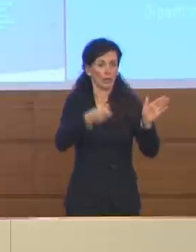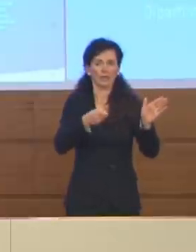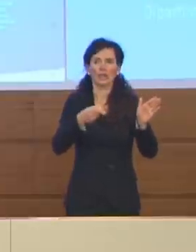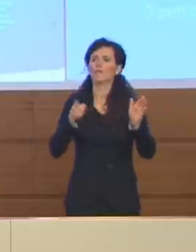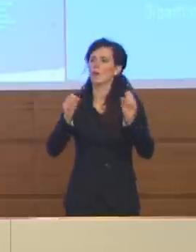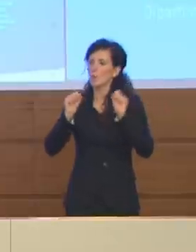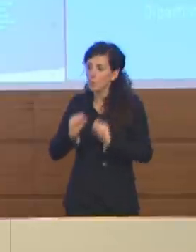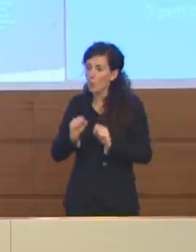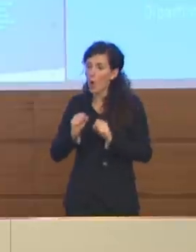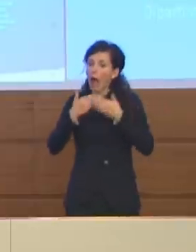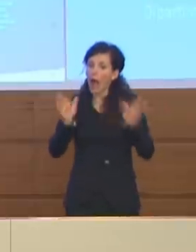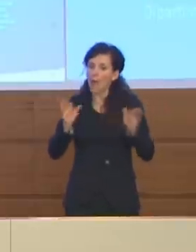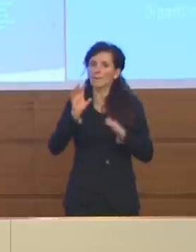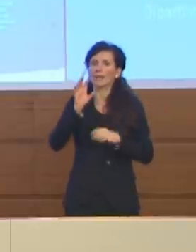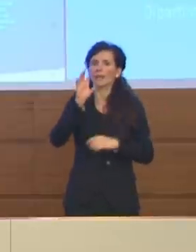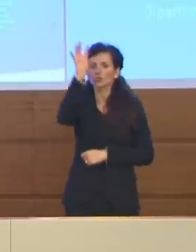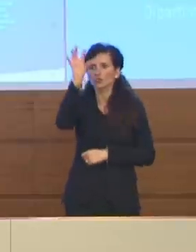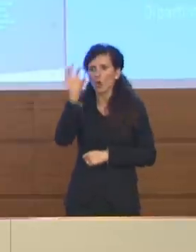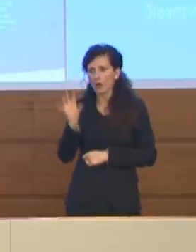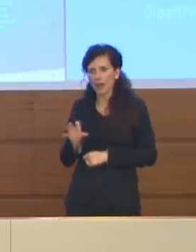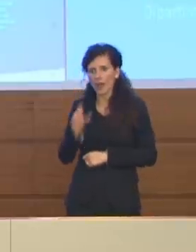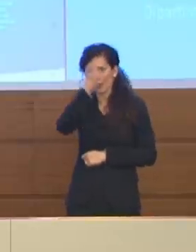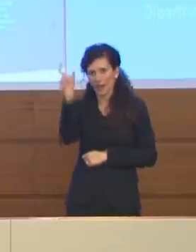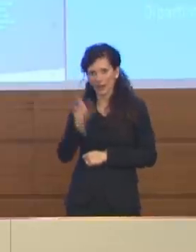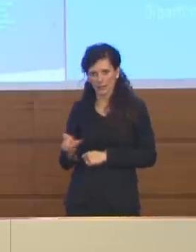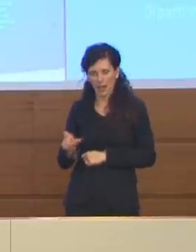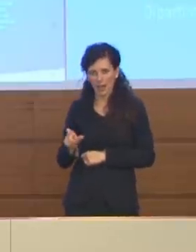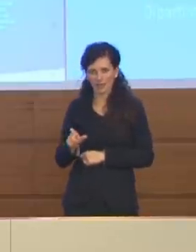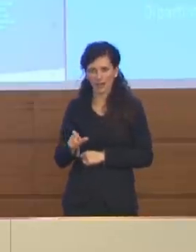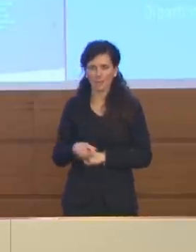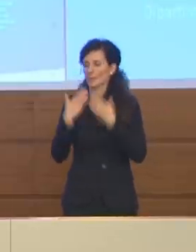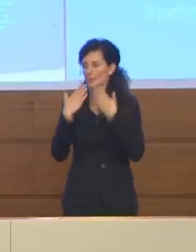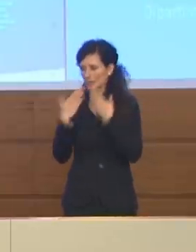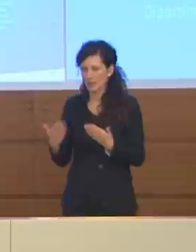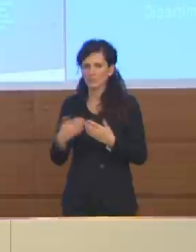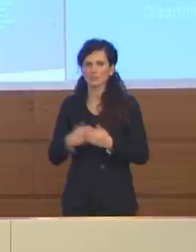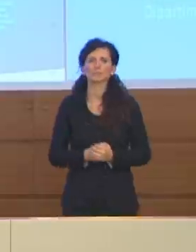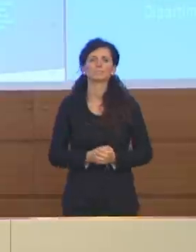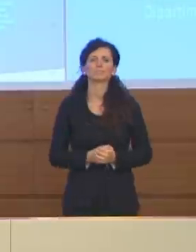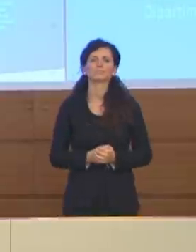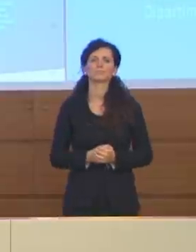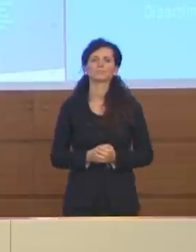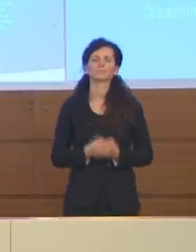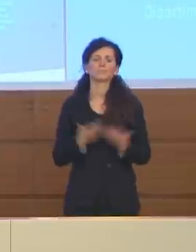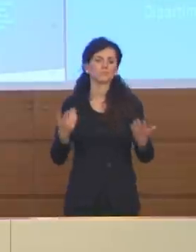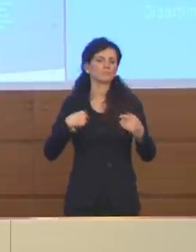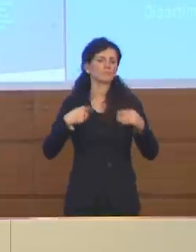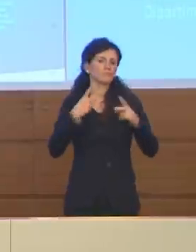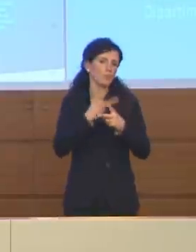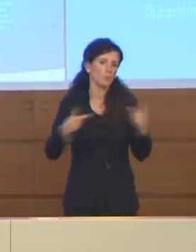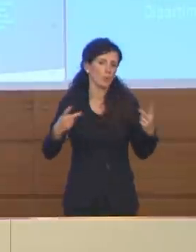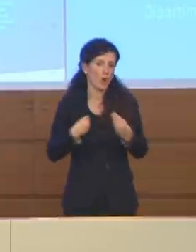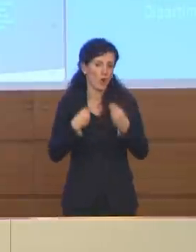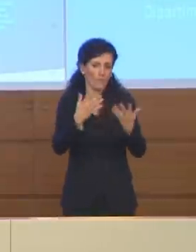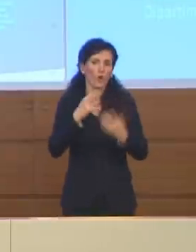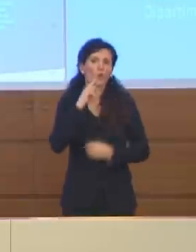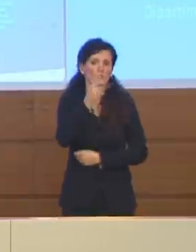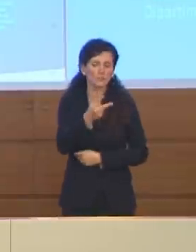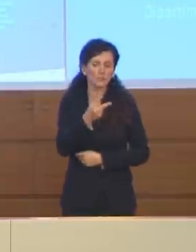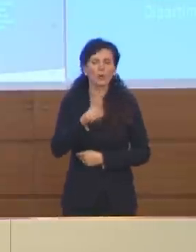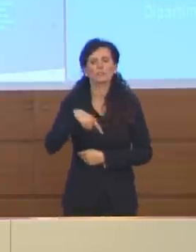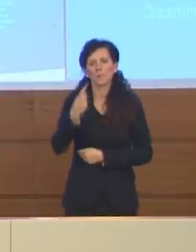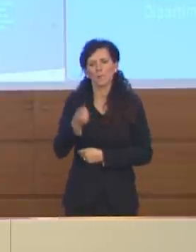zone geografiche grazie allora prova a dare delle risposte e poi il professore